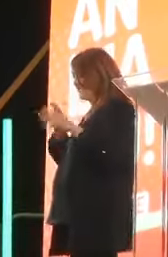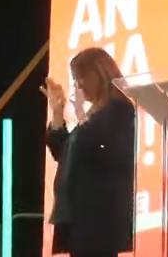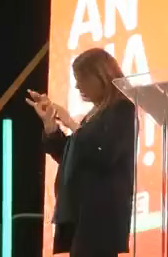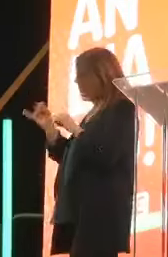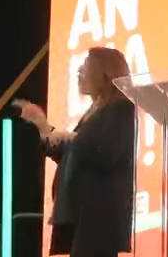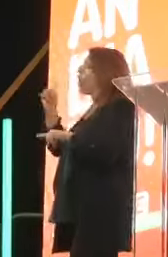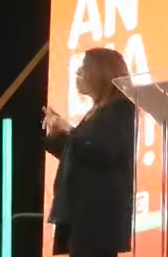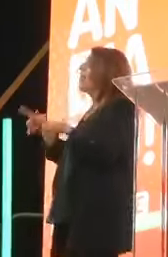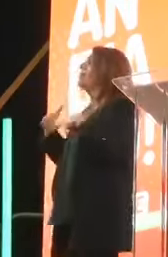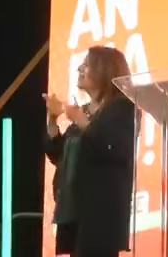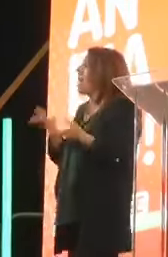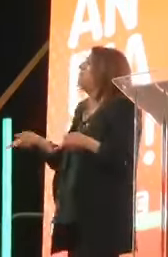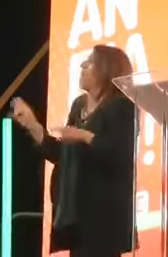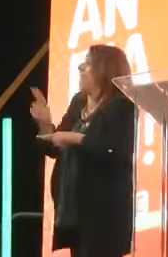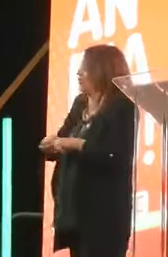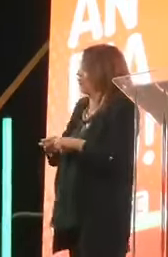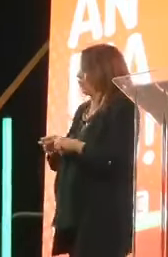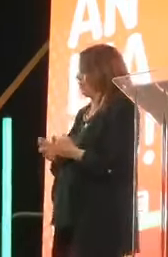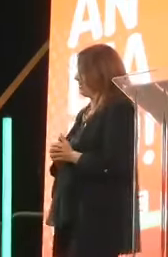cose.